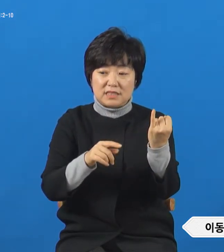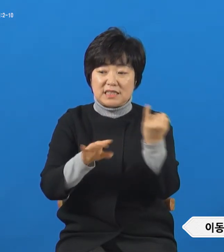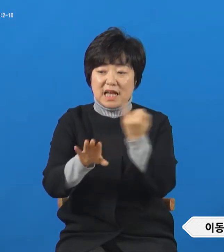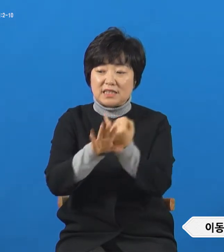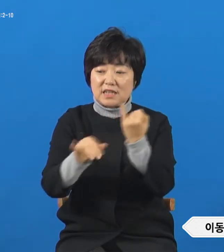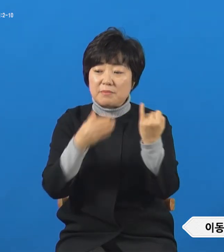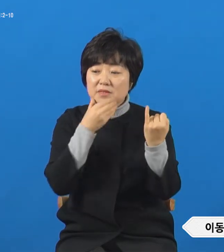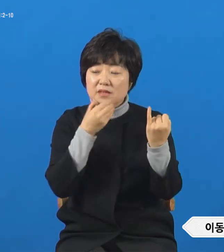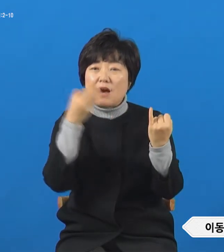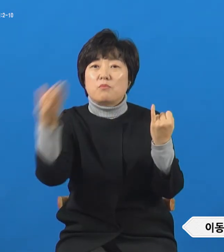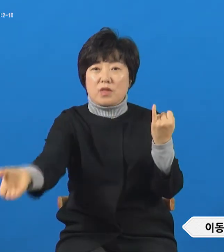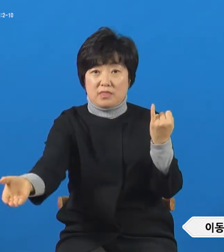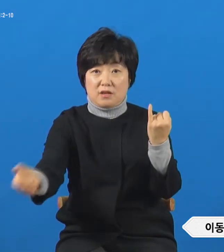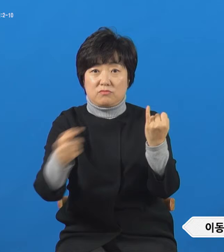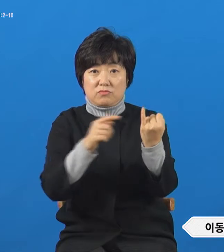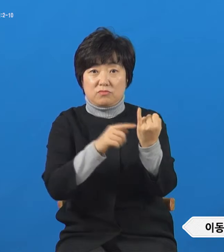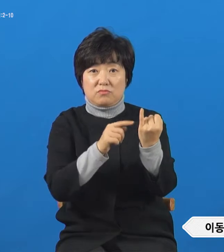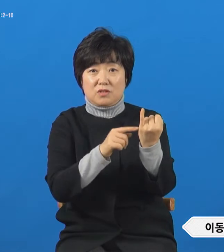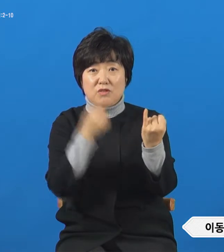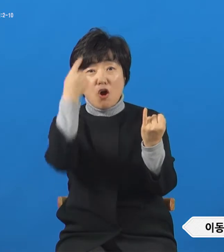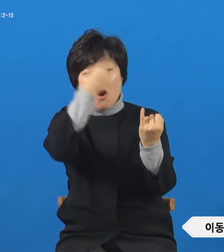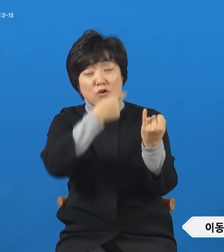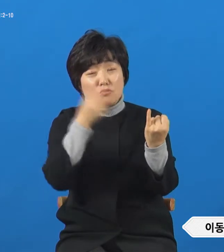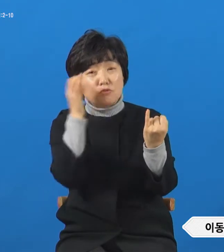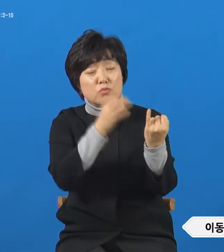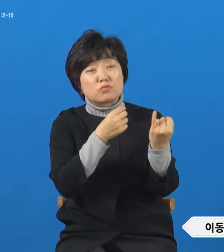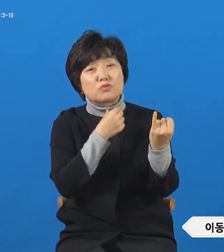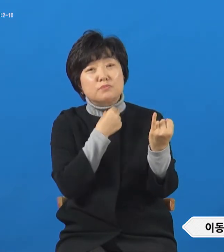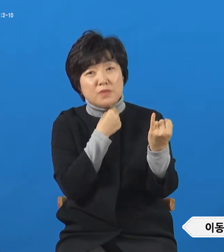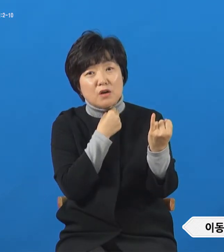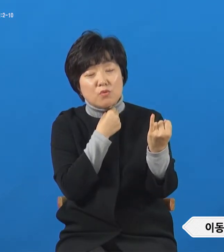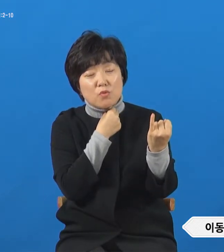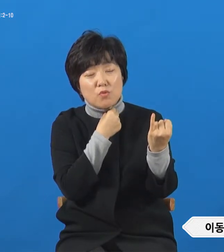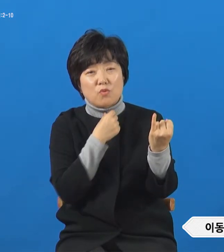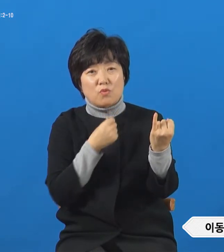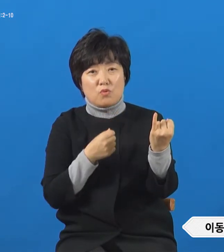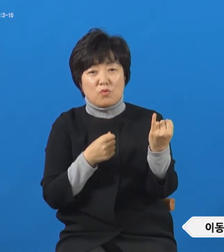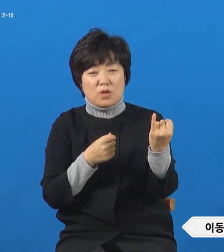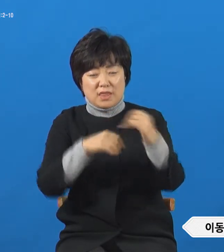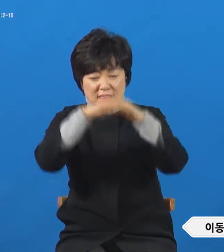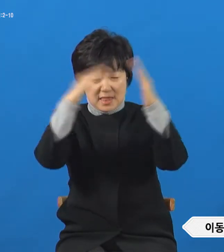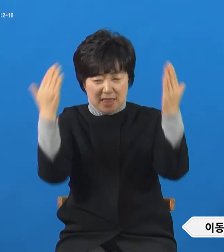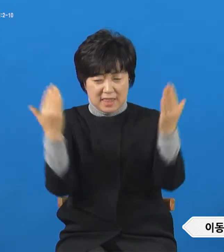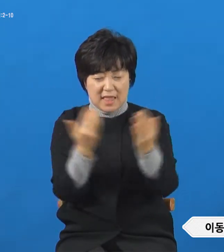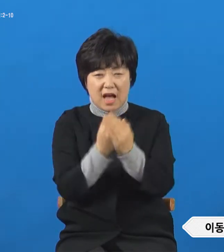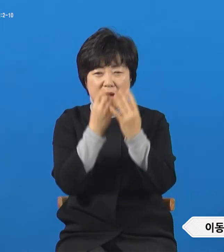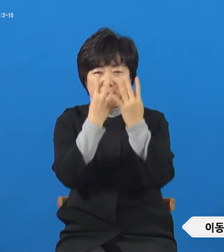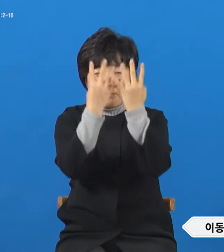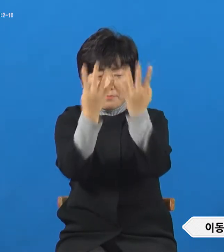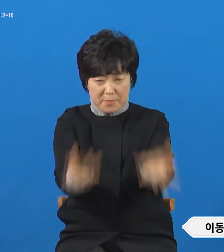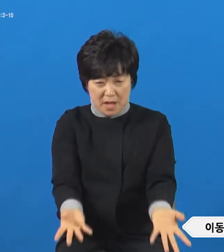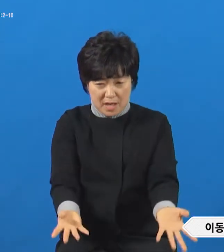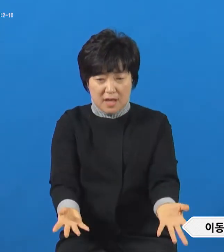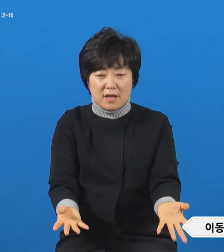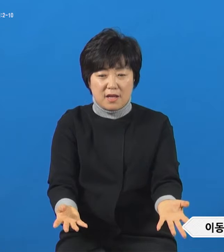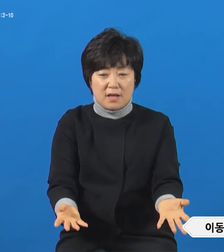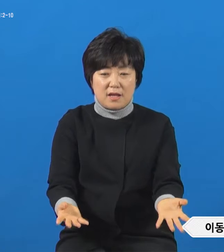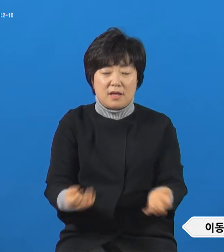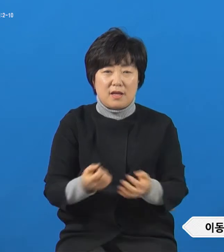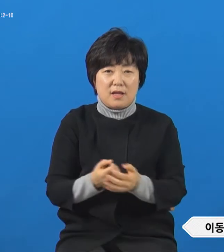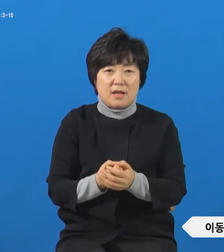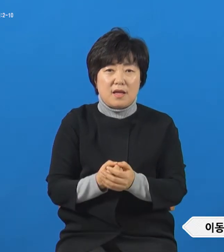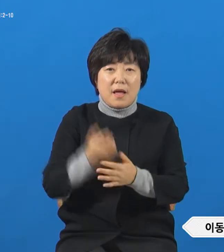양보했다고. 그래서 그 자매 얼굴 한번 보자. 나중에 전원 석방되고, 자,